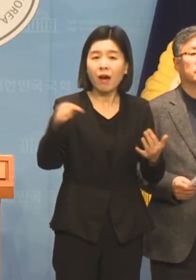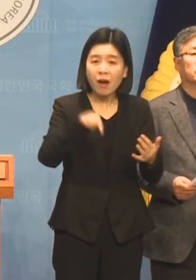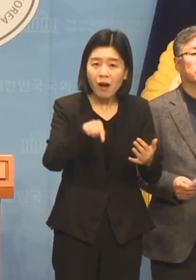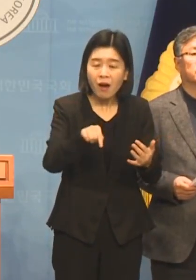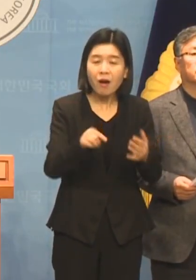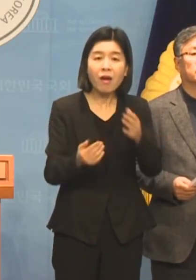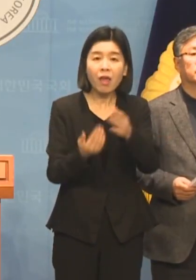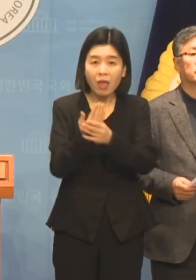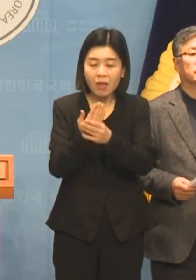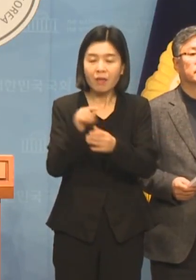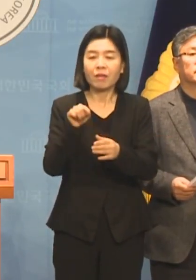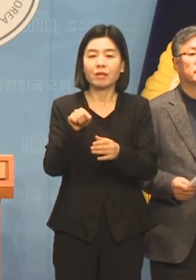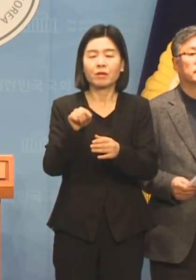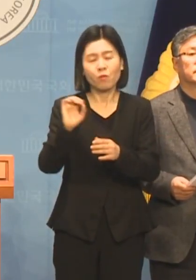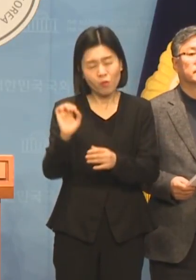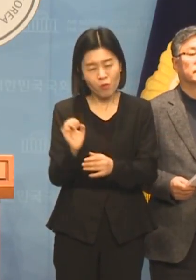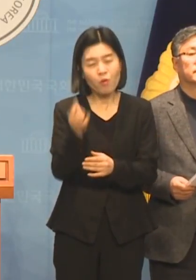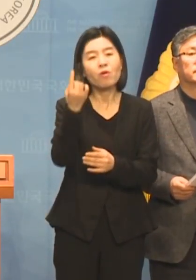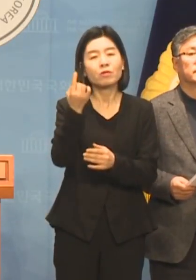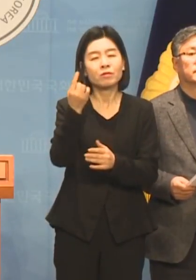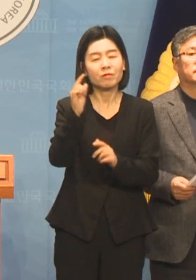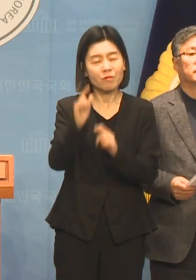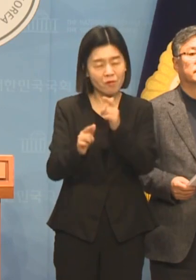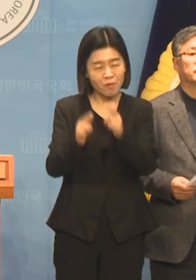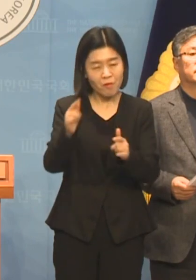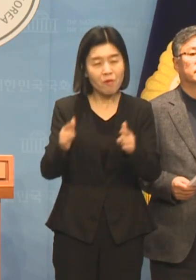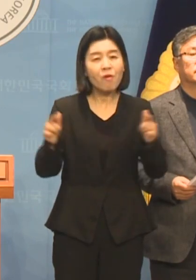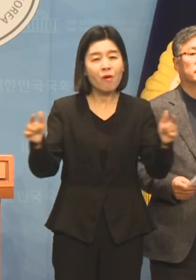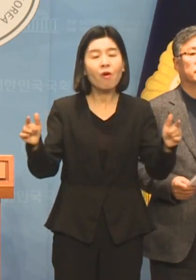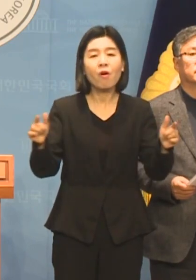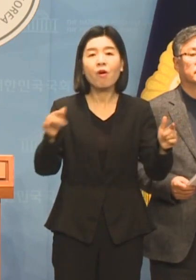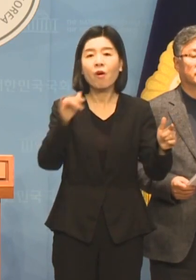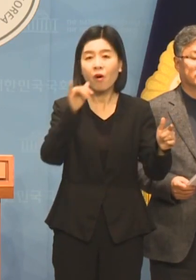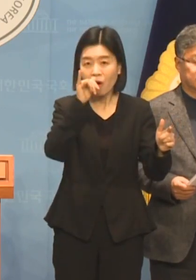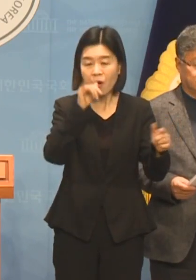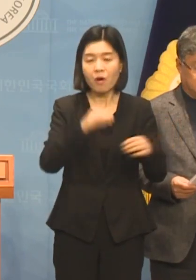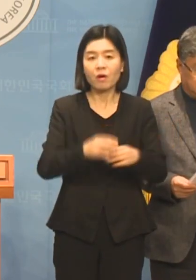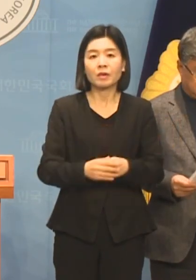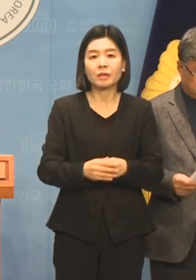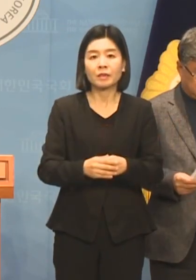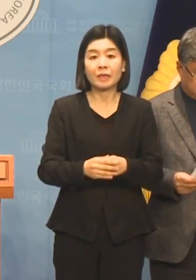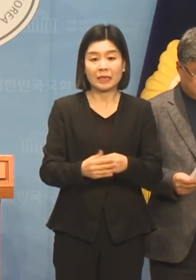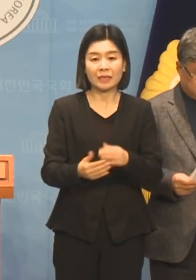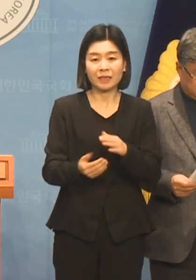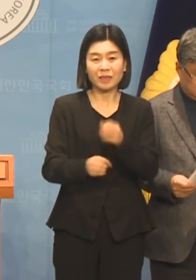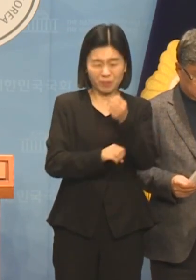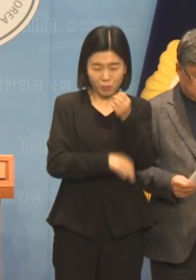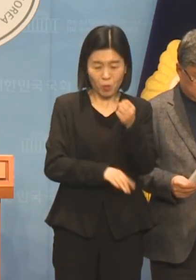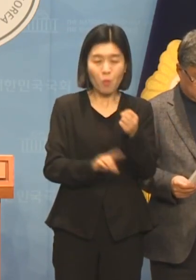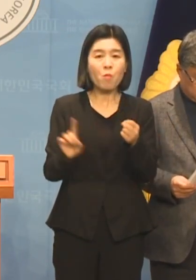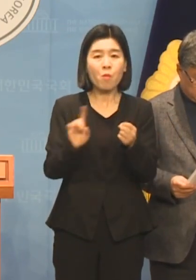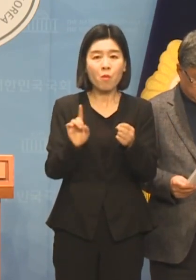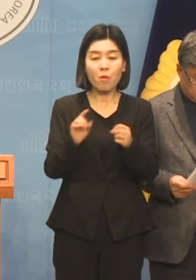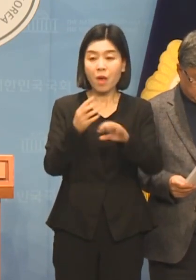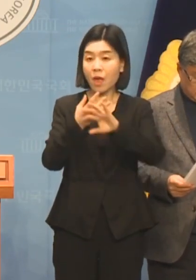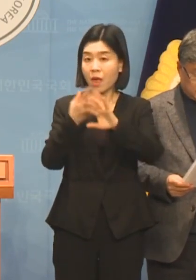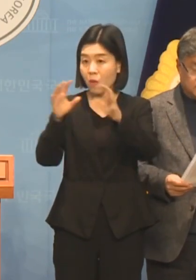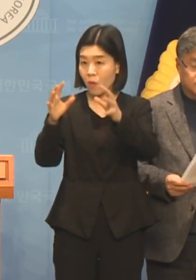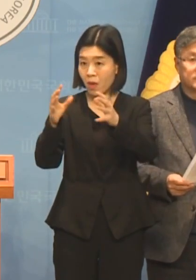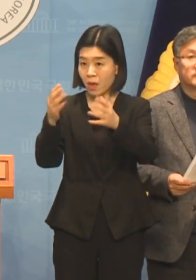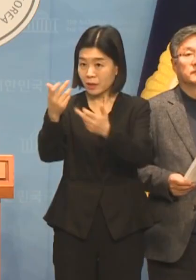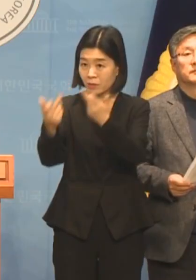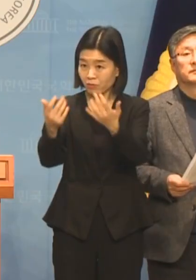산불은 여러 가지 원인들이 복합적으로 작용을 했을 것입니다. 그렇지만 그 기저에는 해외 사례에서도